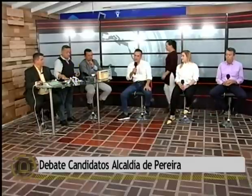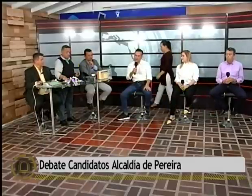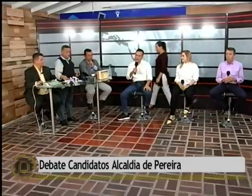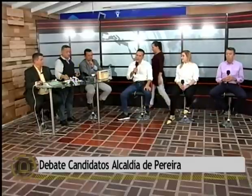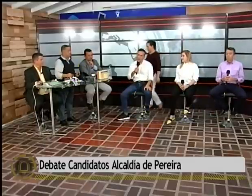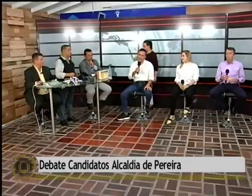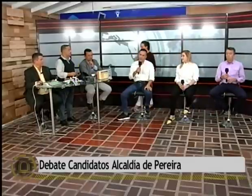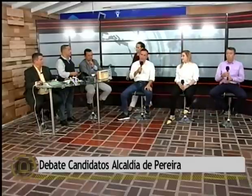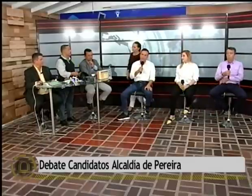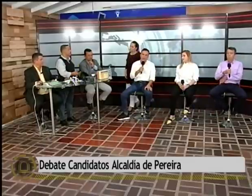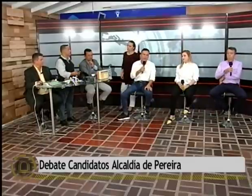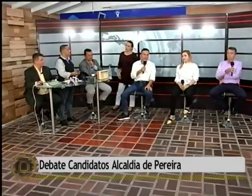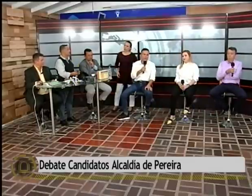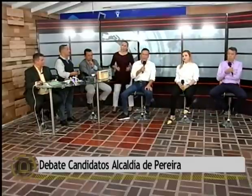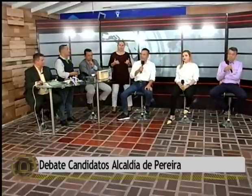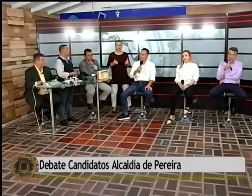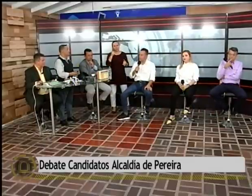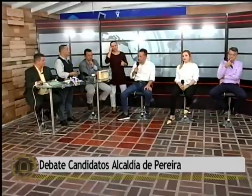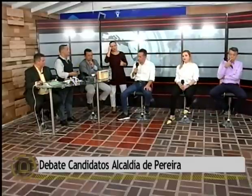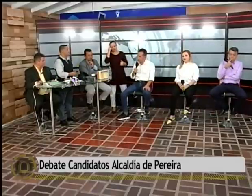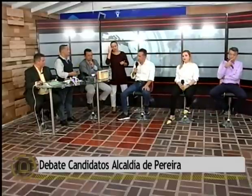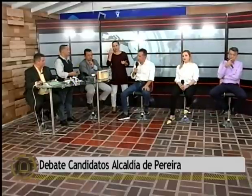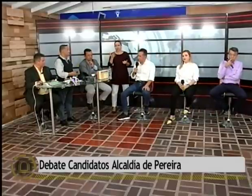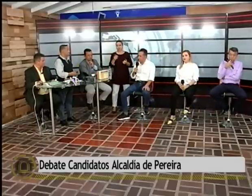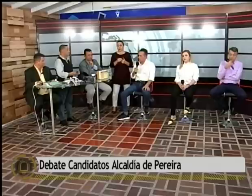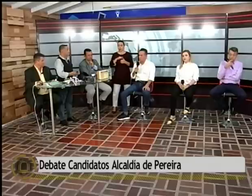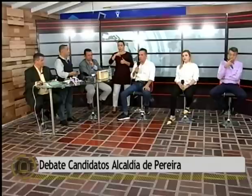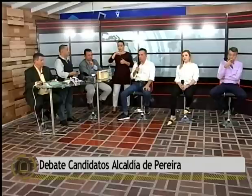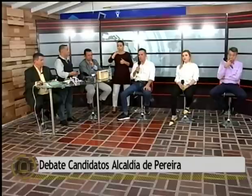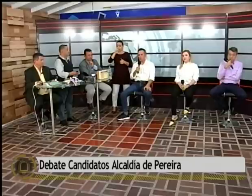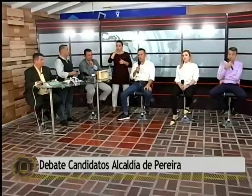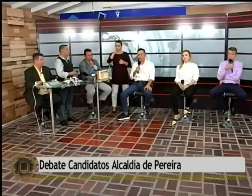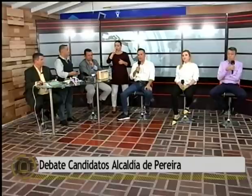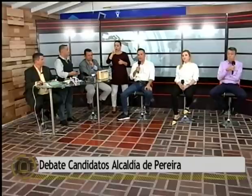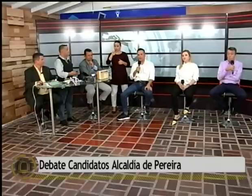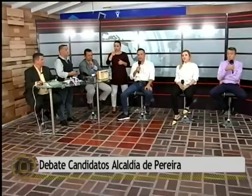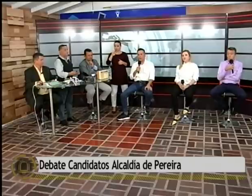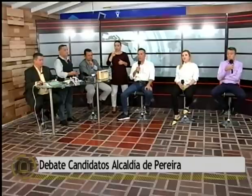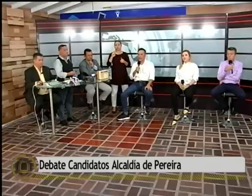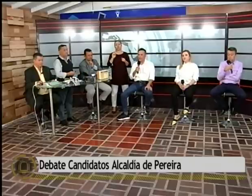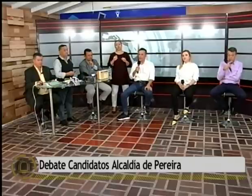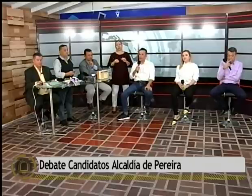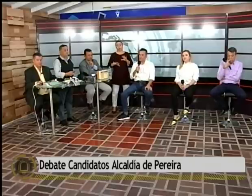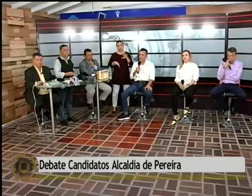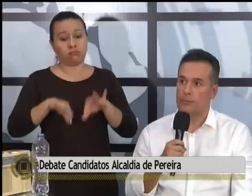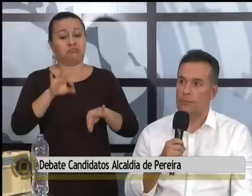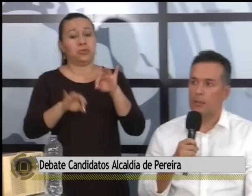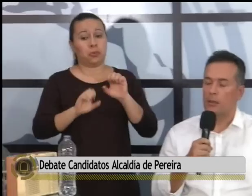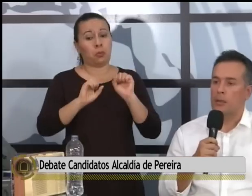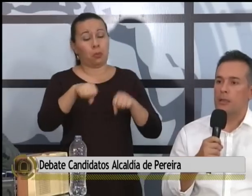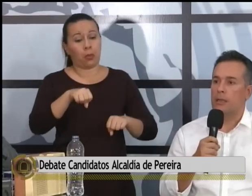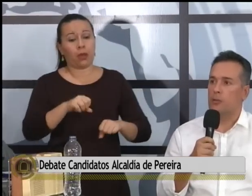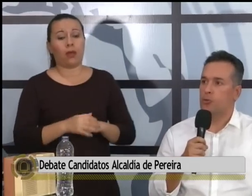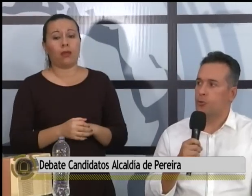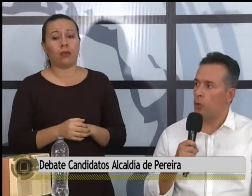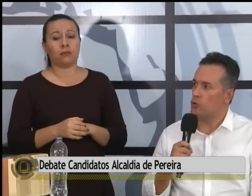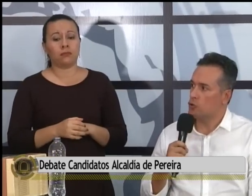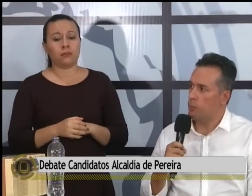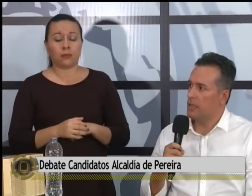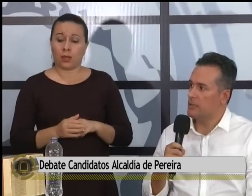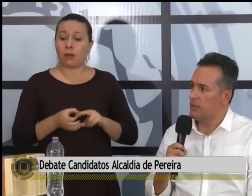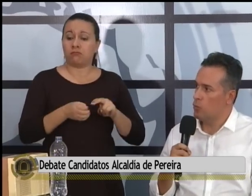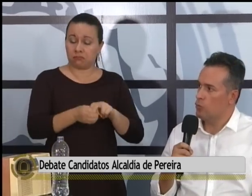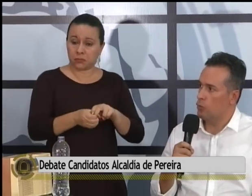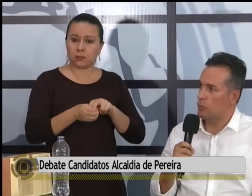Álvaro, el megacable es una alternativa de movilidad, y por supuesto que es una alternativa válida, y en todos